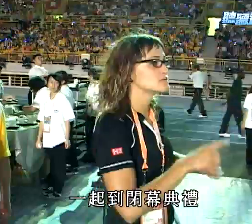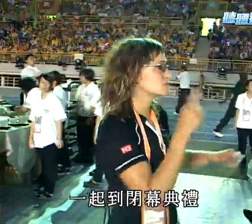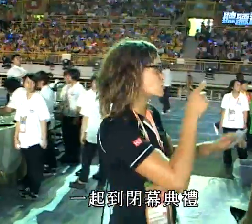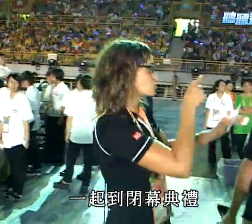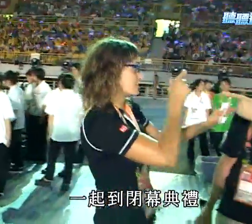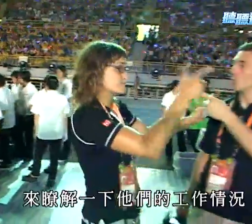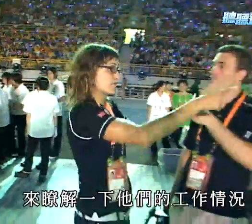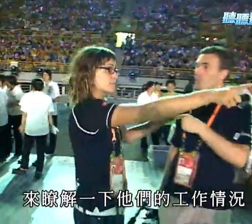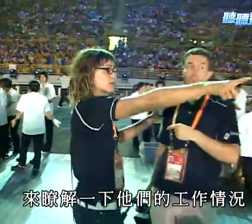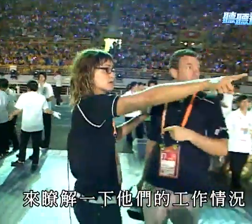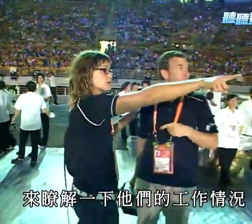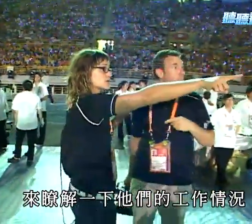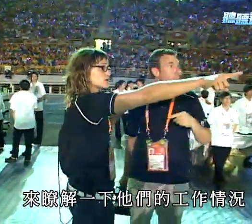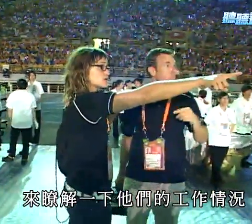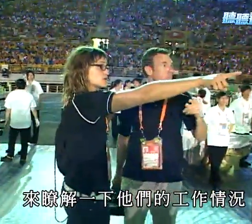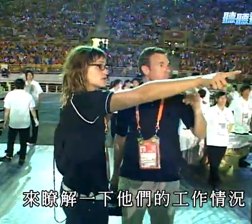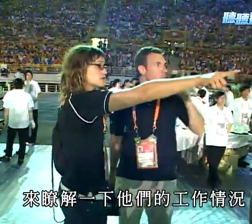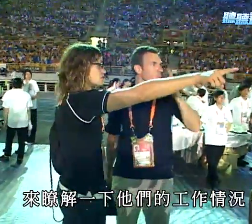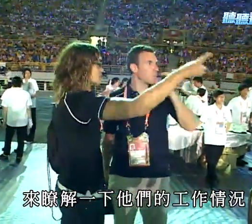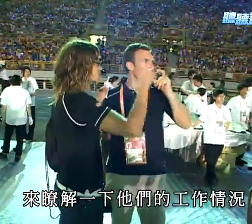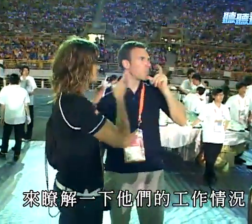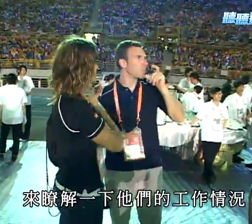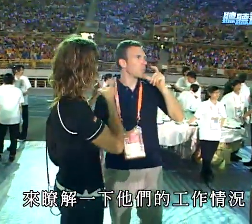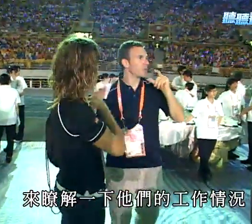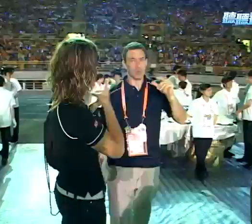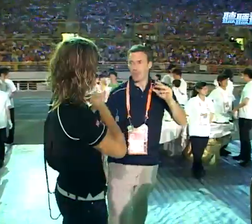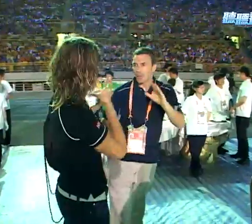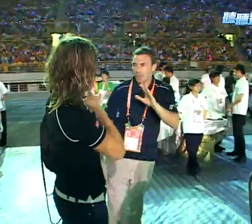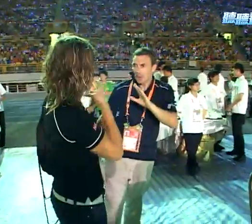典礼来了解一下他们的工作情况。